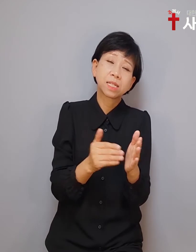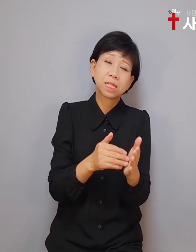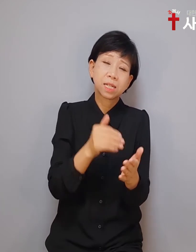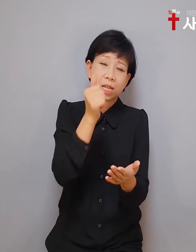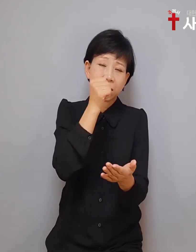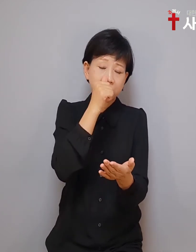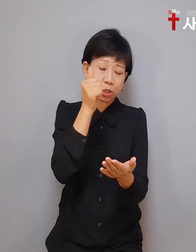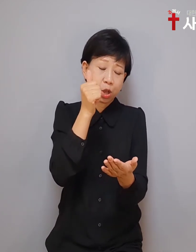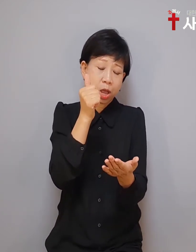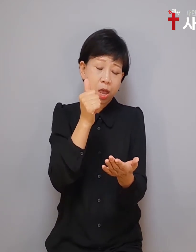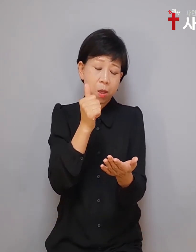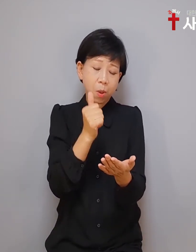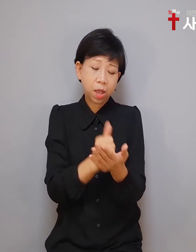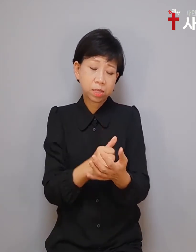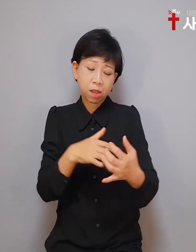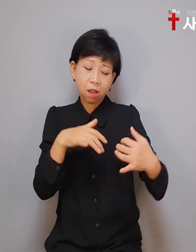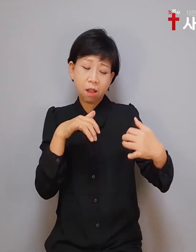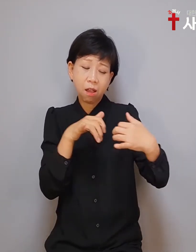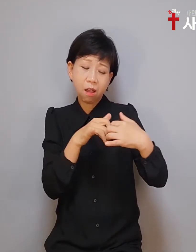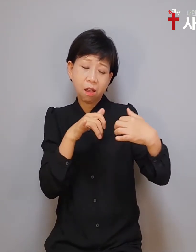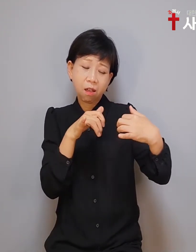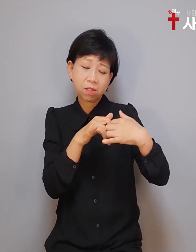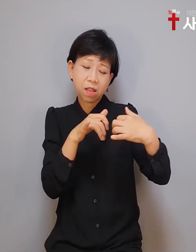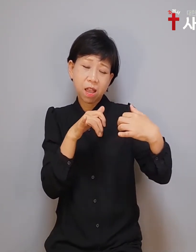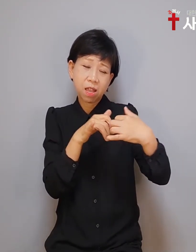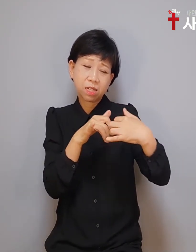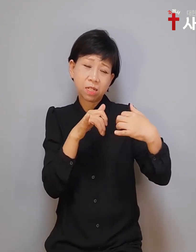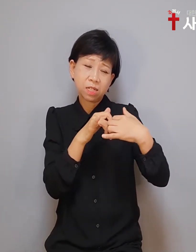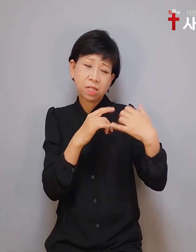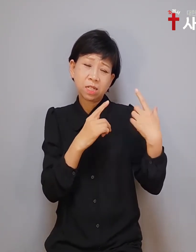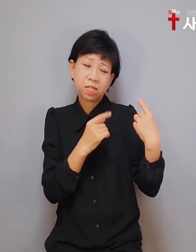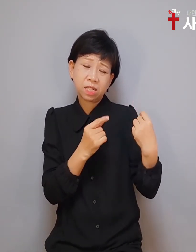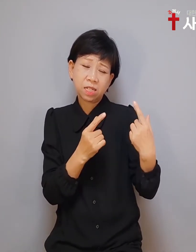때까지 죄와 전쟁은